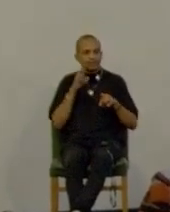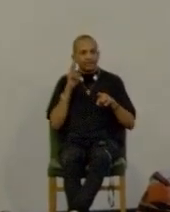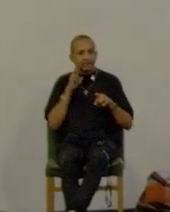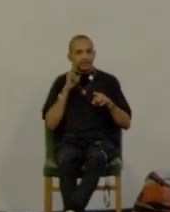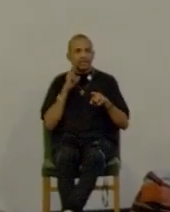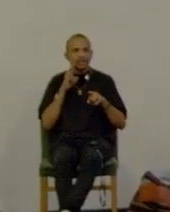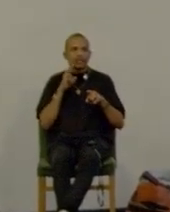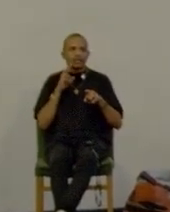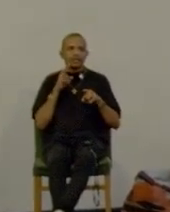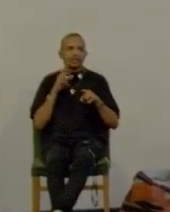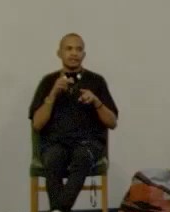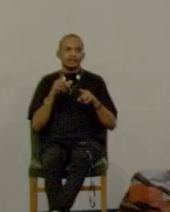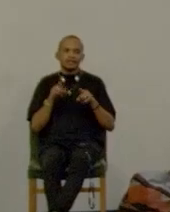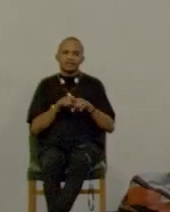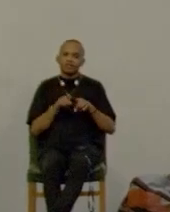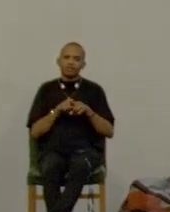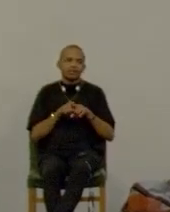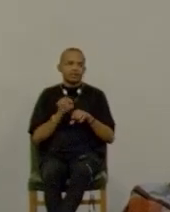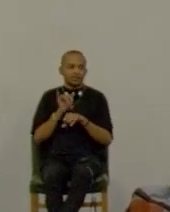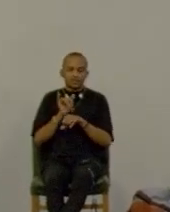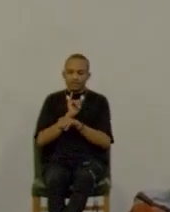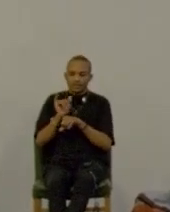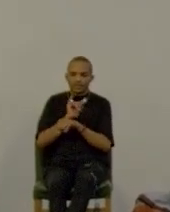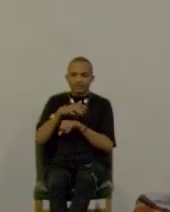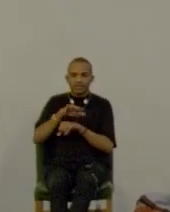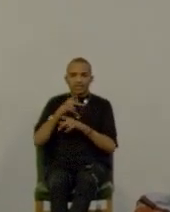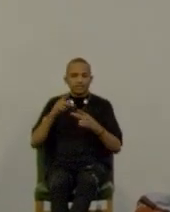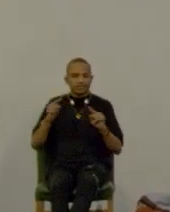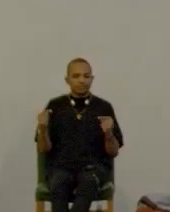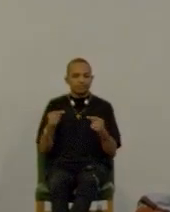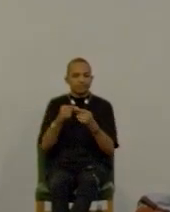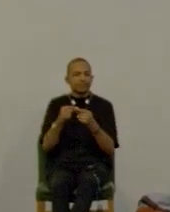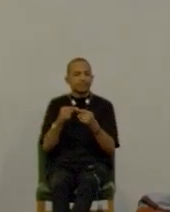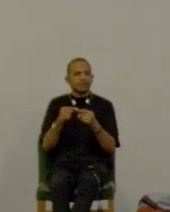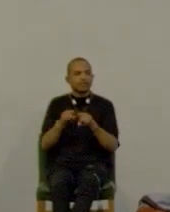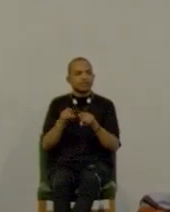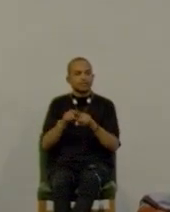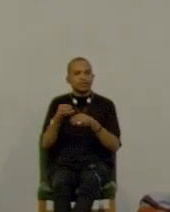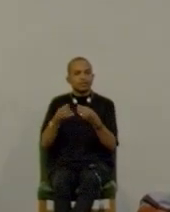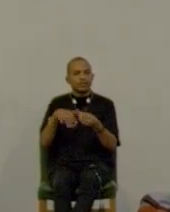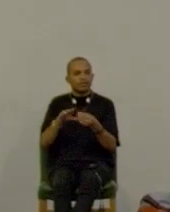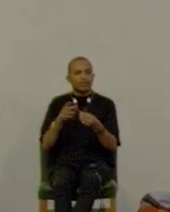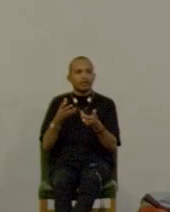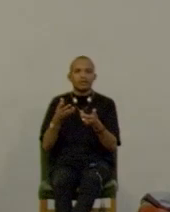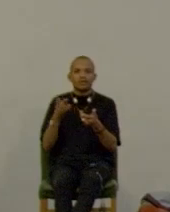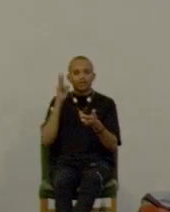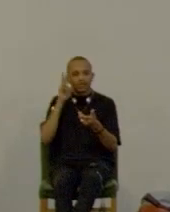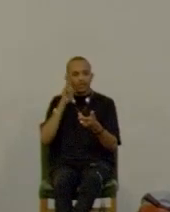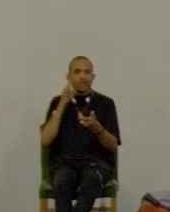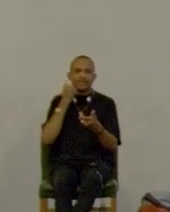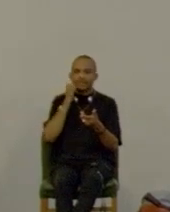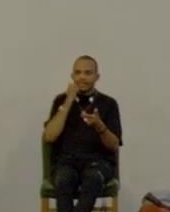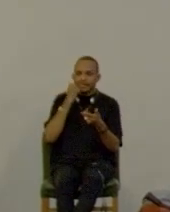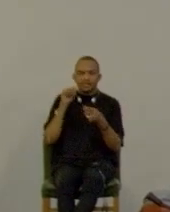lembrei que há modos estratégicos quando esses meios também se cruzam, né? Seja o teatro e a história da ciência,